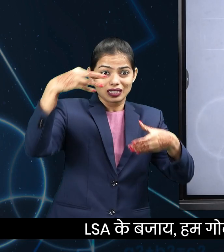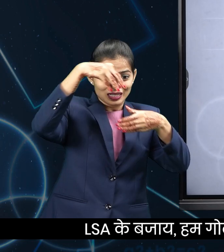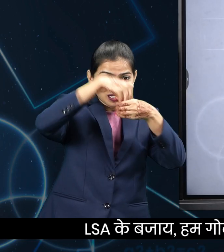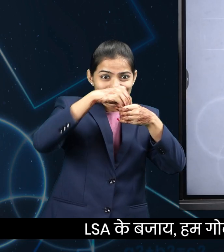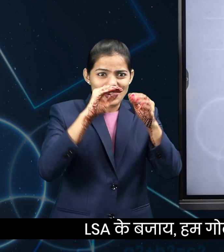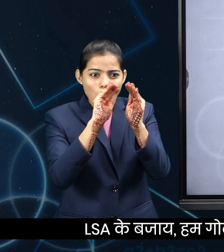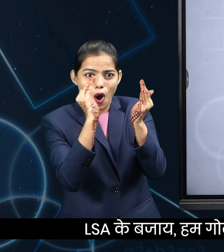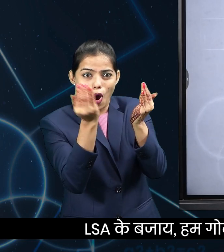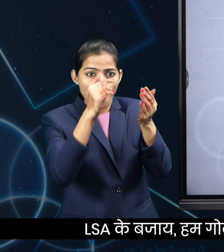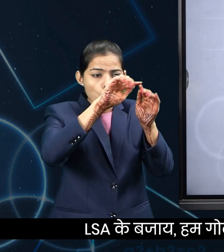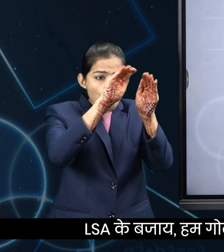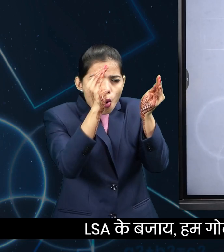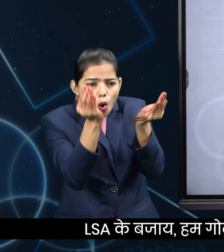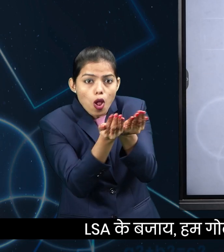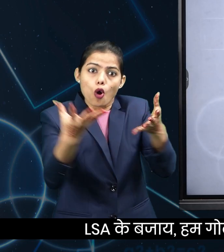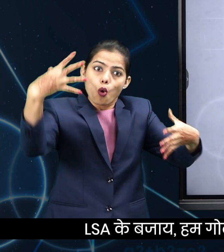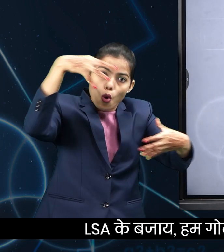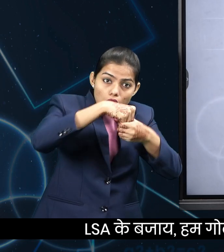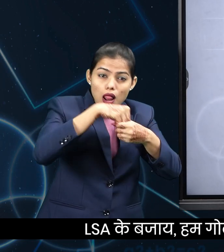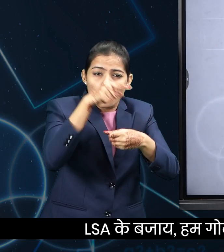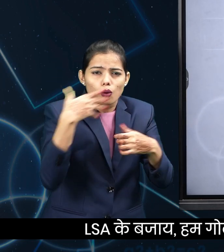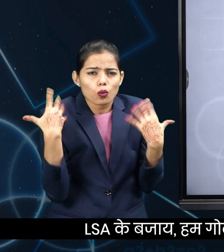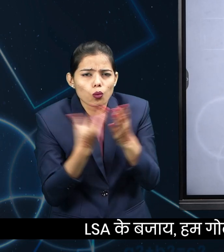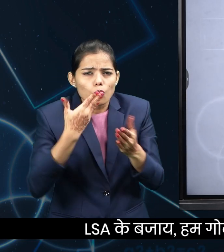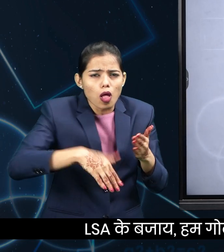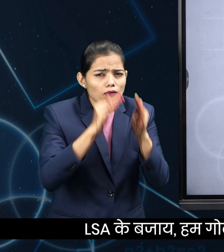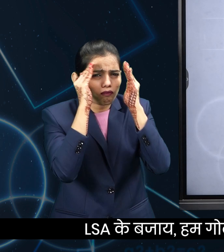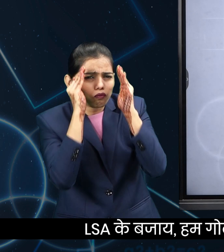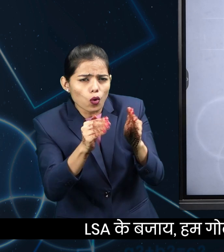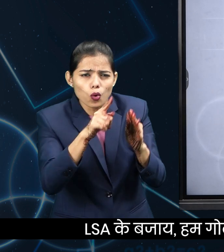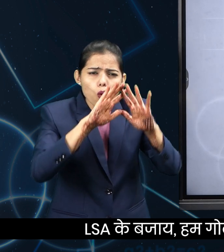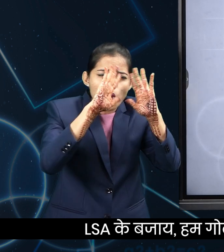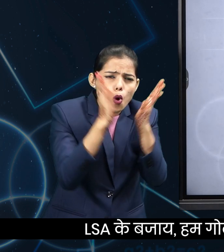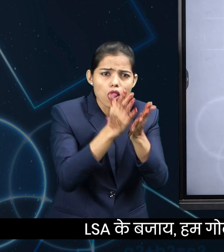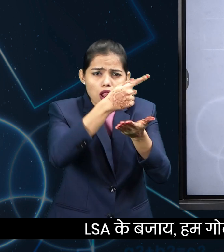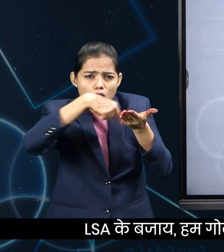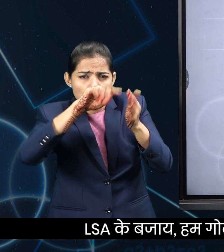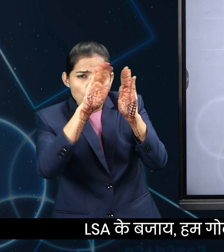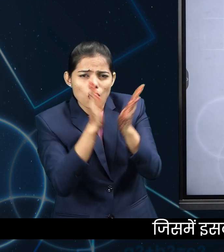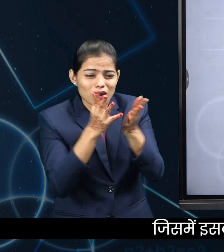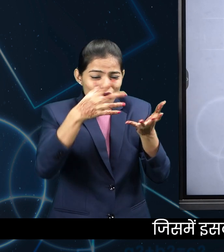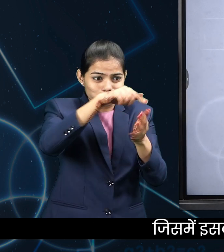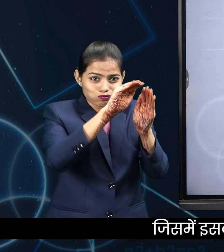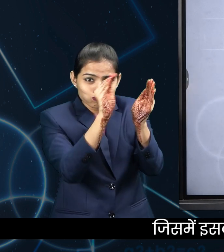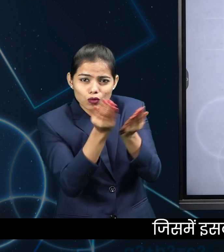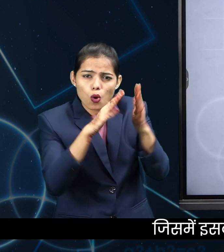LSA के बजाय हम गोले के कुल पृष्ठीय क्षेत्रफल पर ध्यान केंद्रित करेंगे, जिसमें इसकी